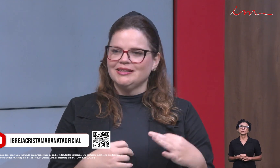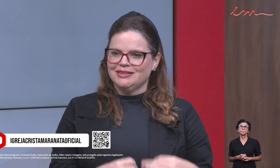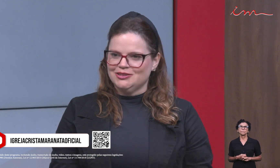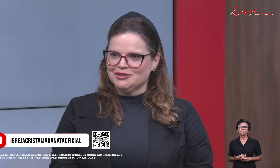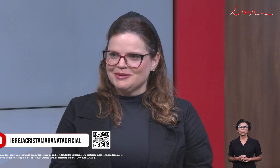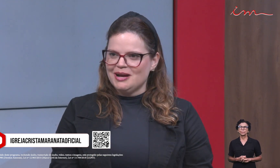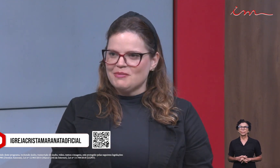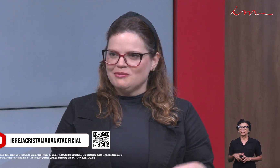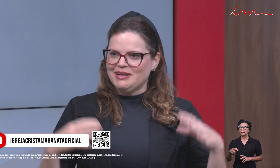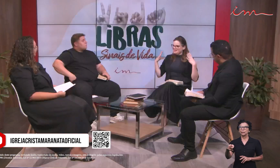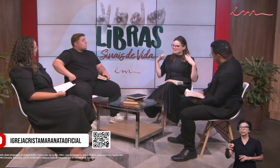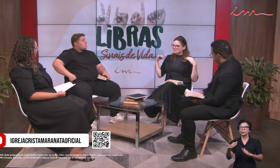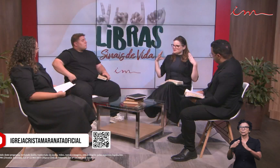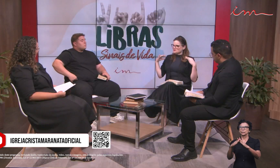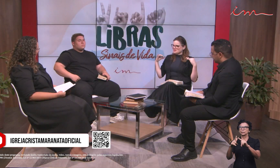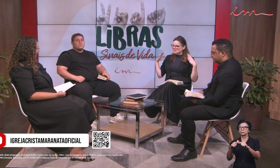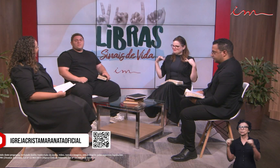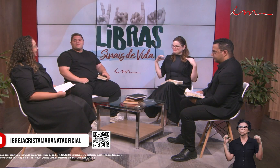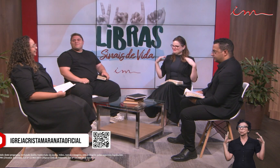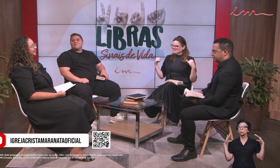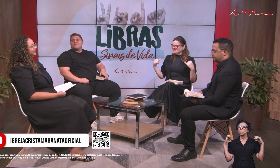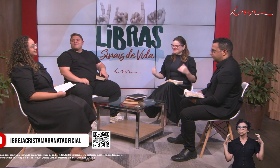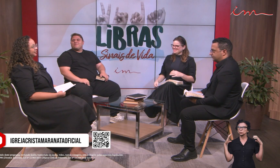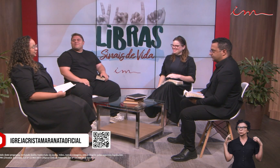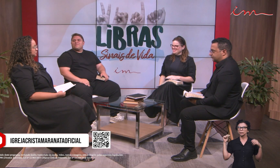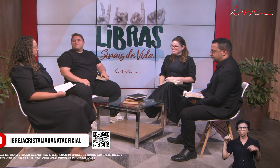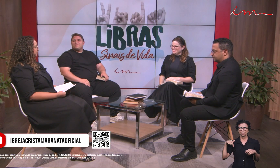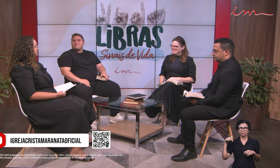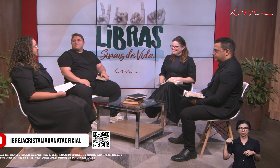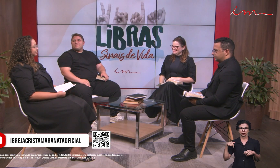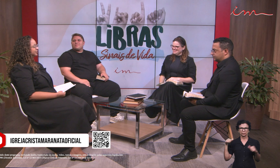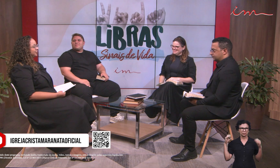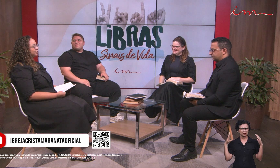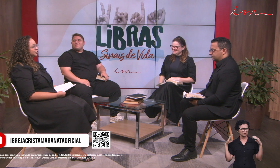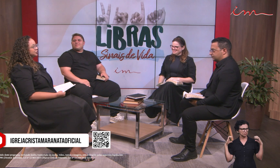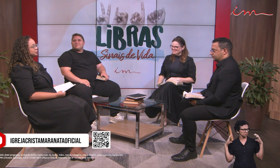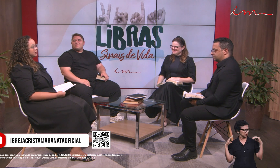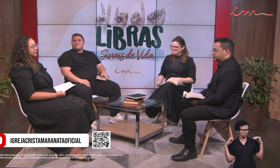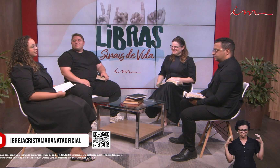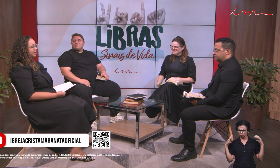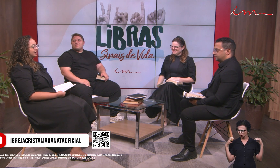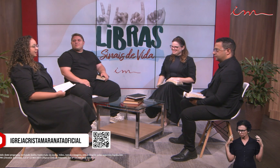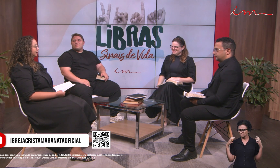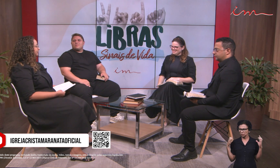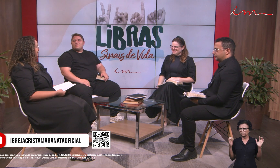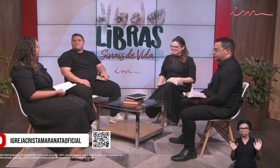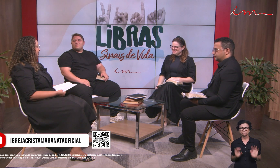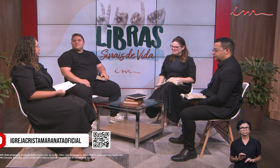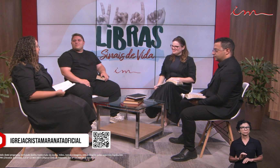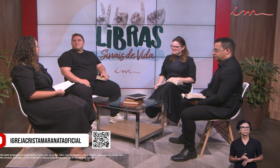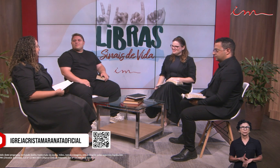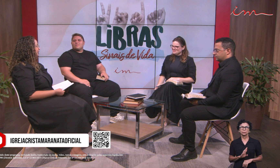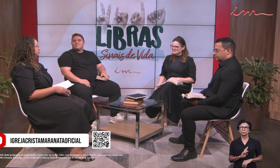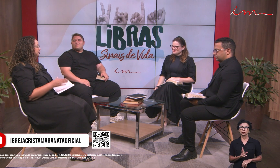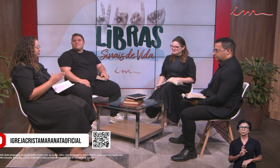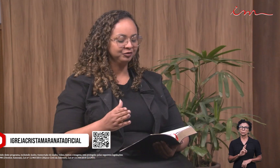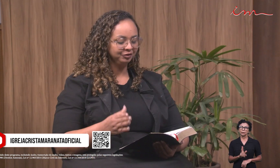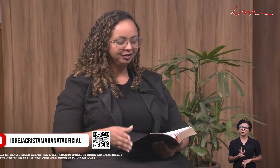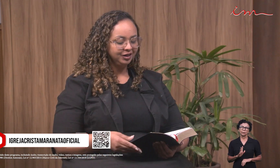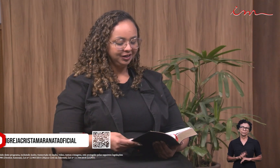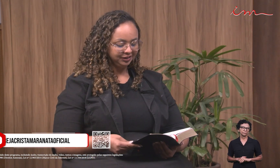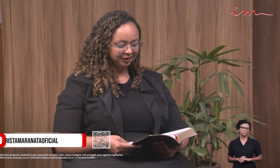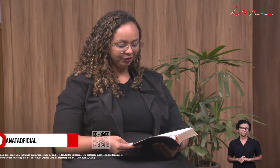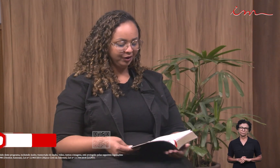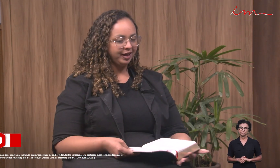da igreja. Amável, é esse anjo aqui. Então, irmãos, não tem um anjo para aquela igreja, tá? Por